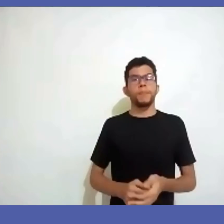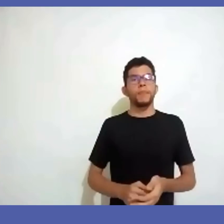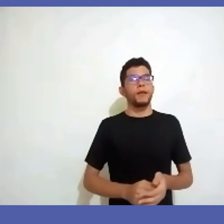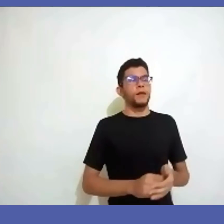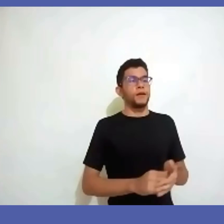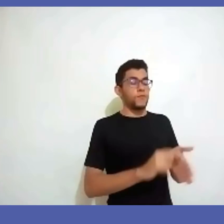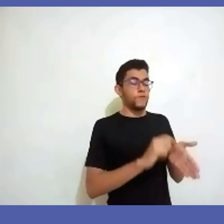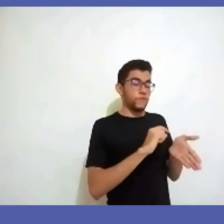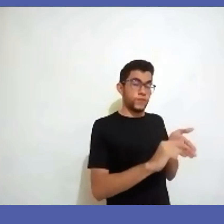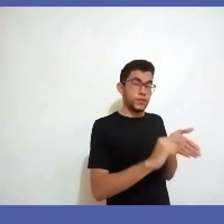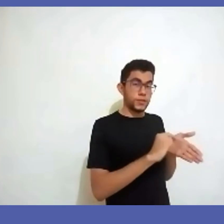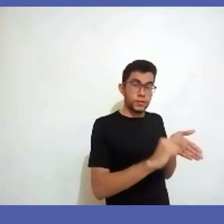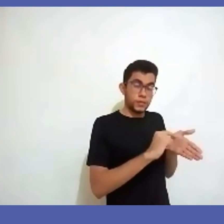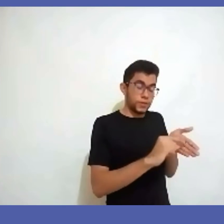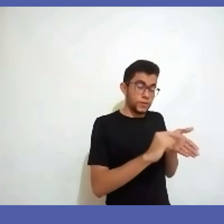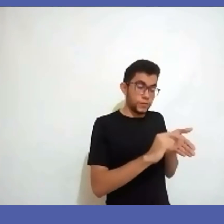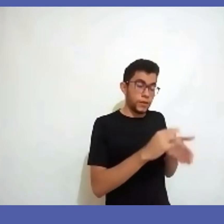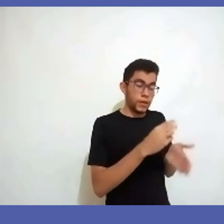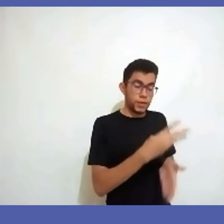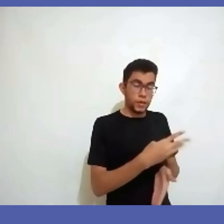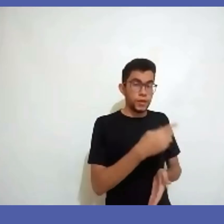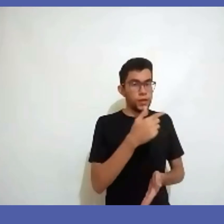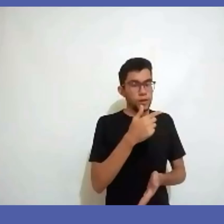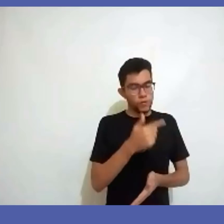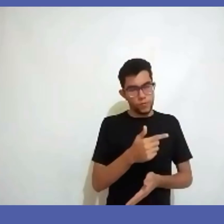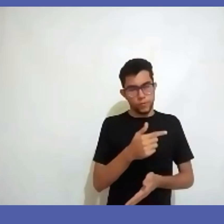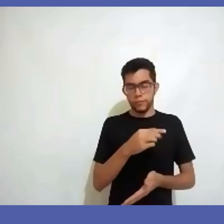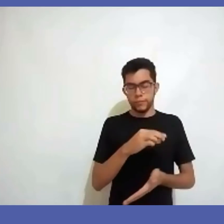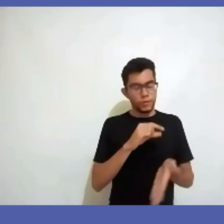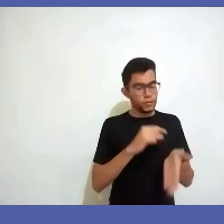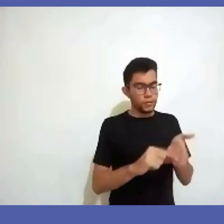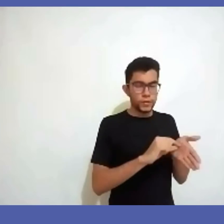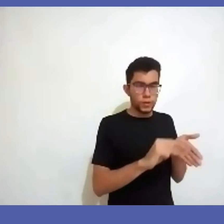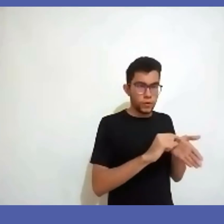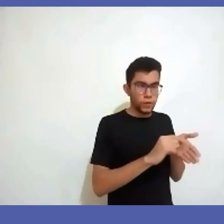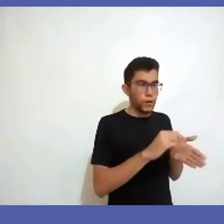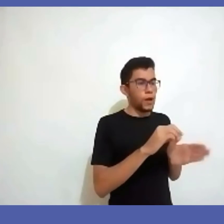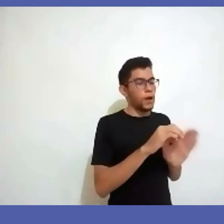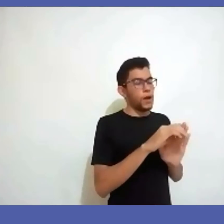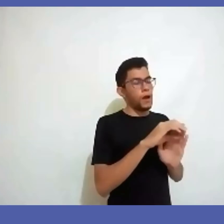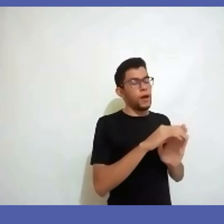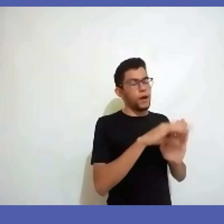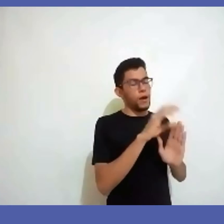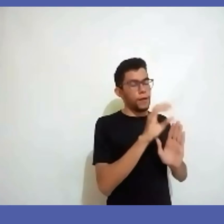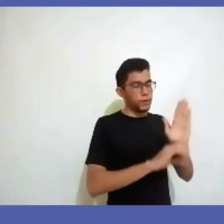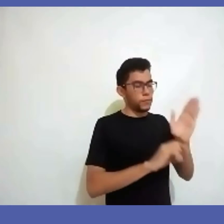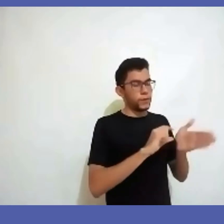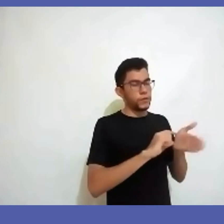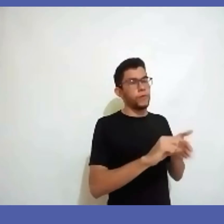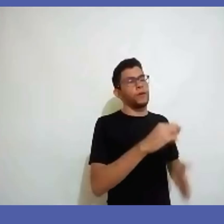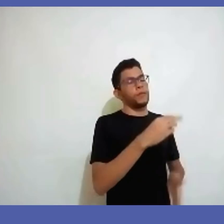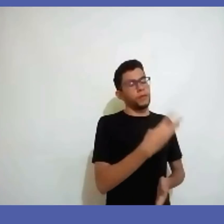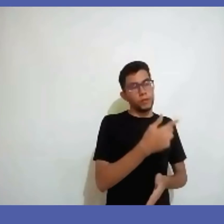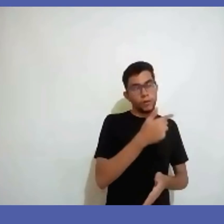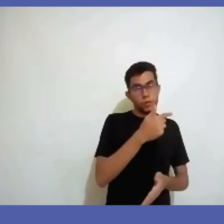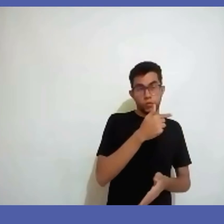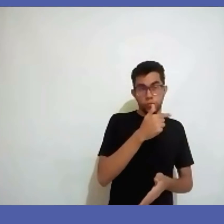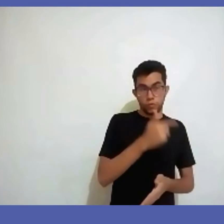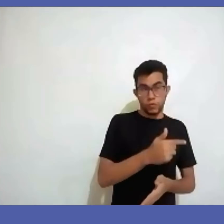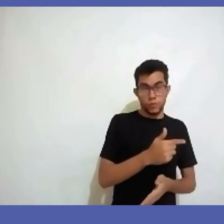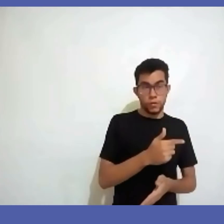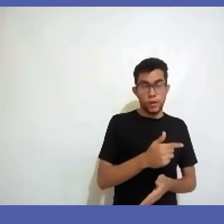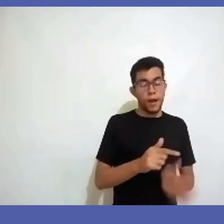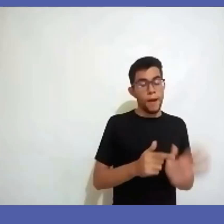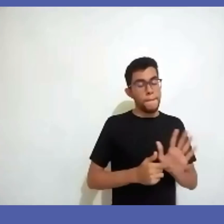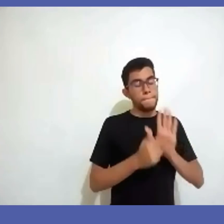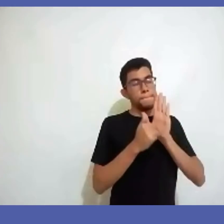desse contexto. Se você quer saber quando será, né, a vinda do Senhor e qual é o